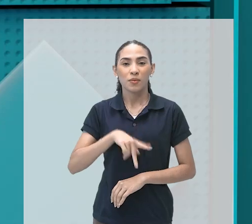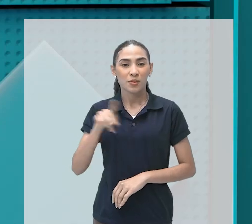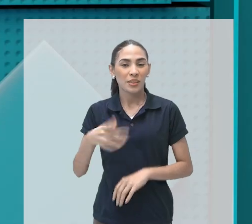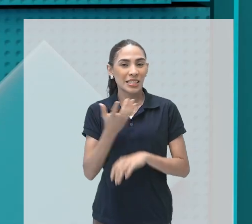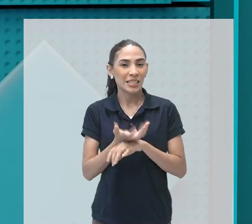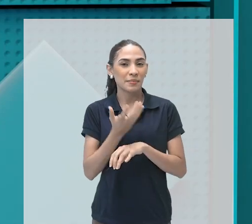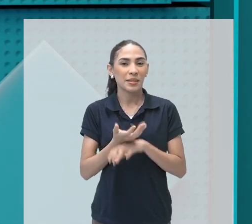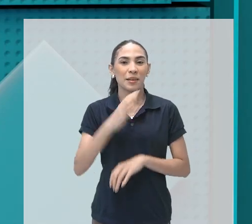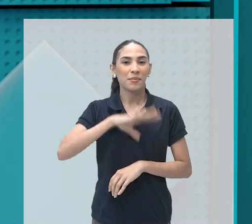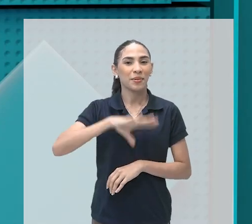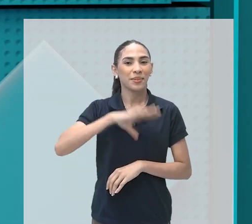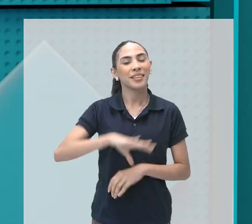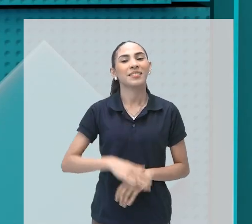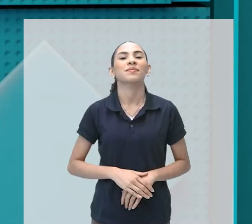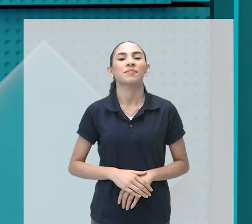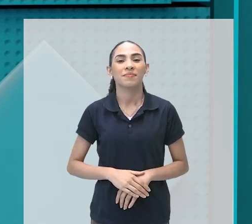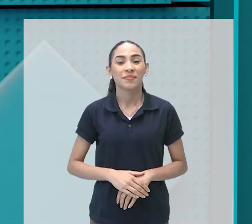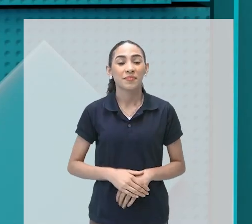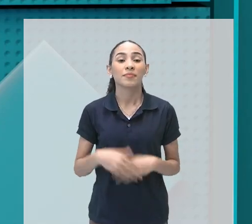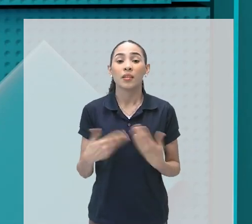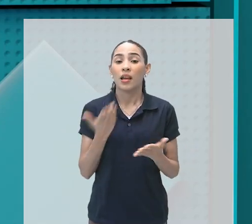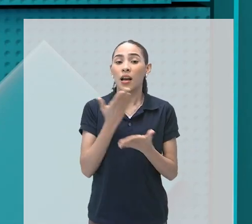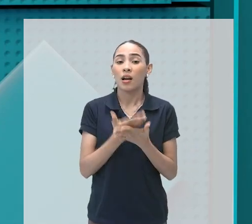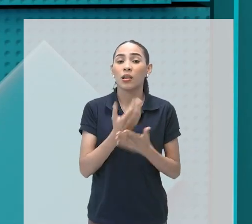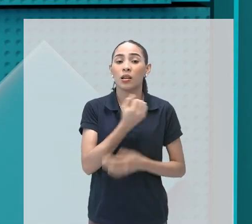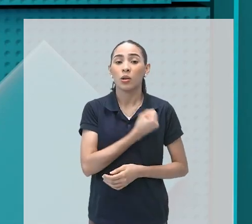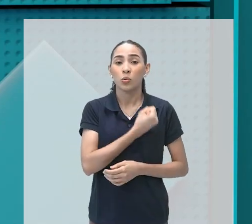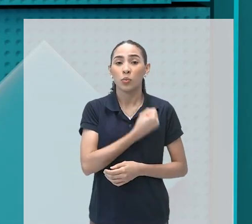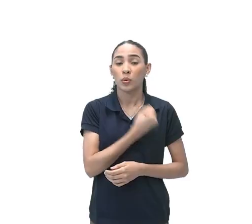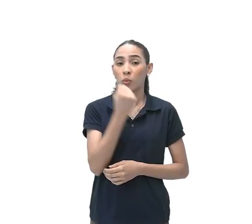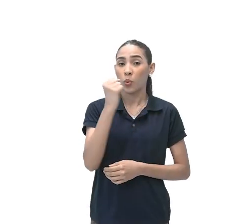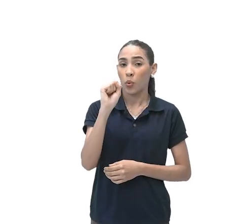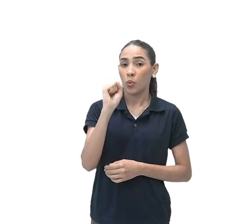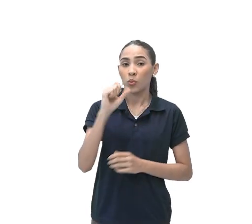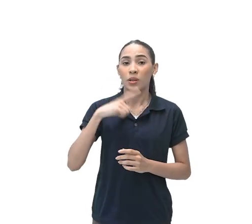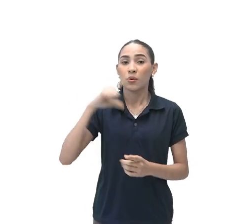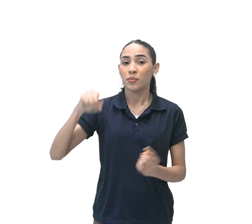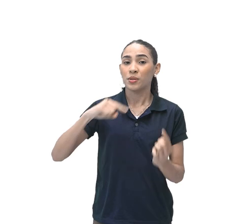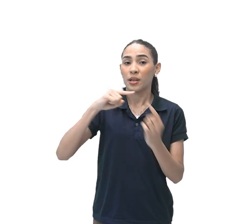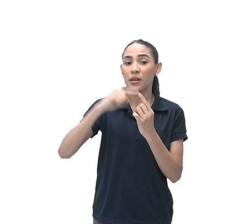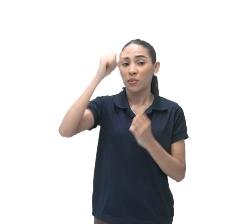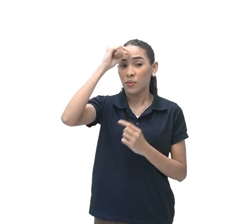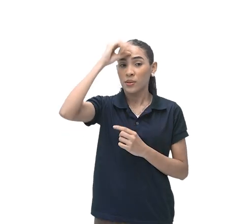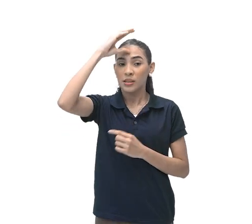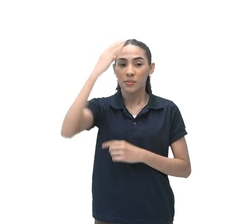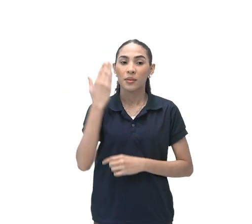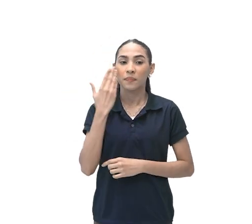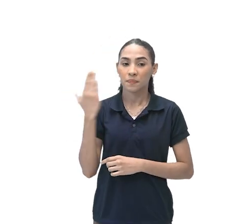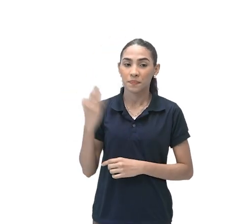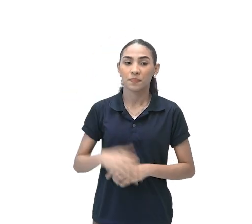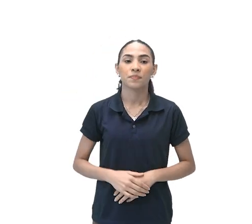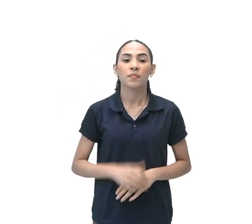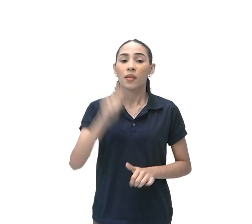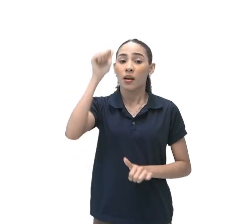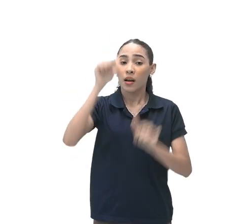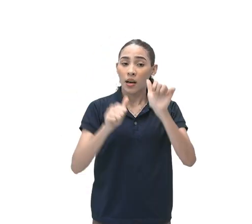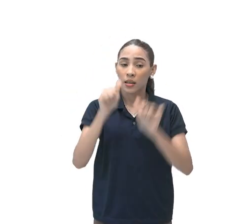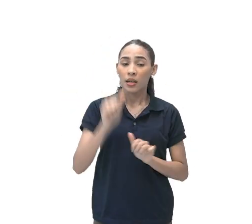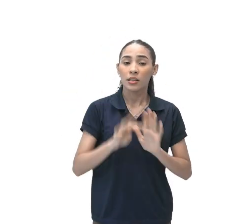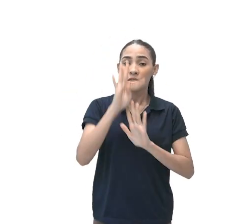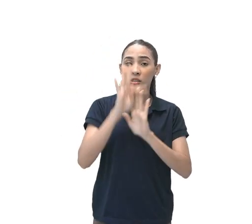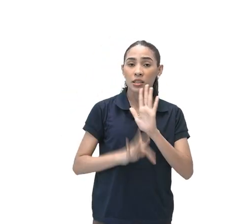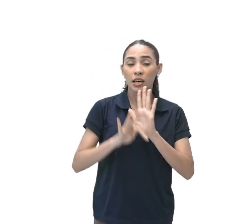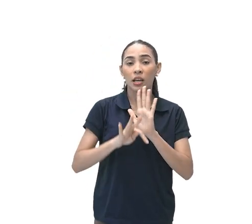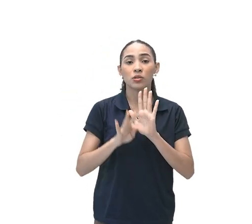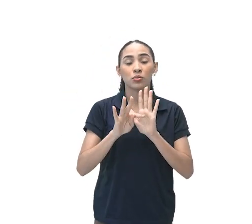deste componente de língua portuguesa. Esta é a aula de número 8, que tem o seguinte objeto de conhecimento: análise de